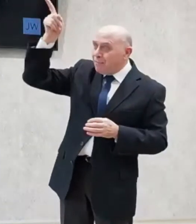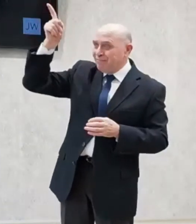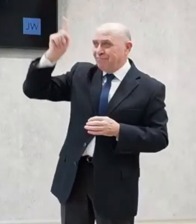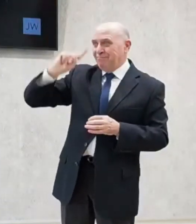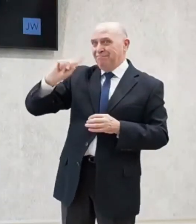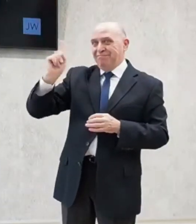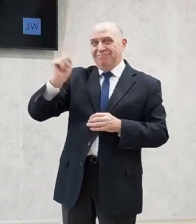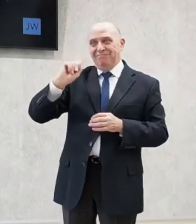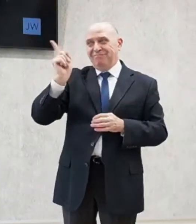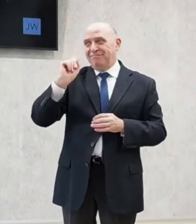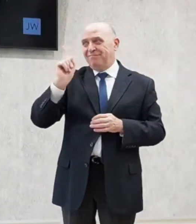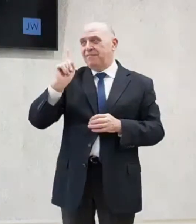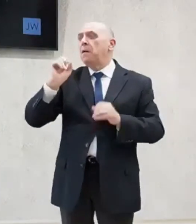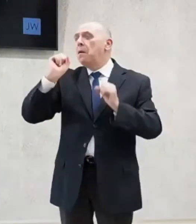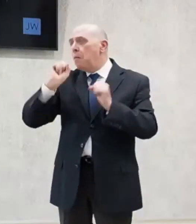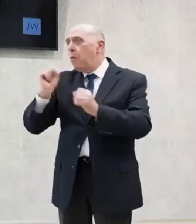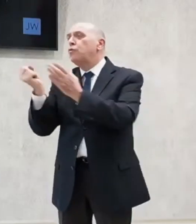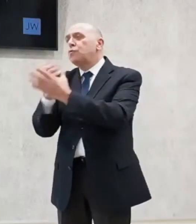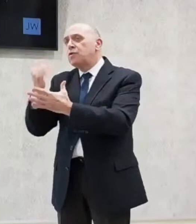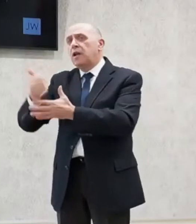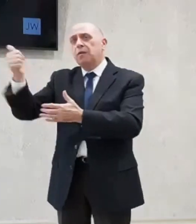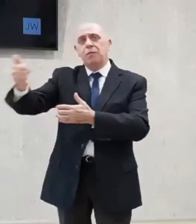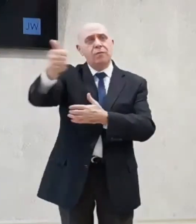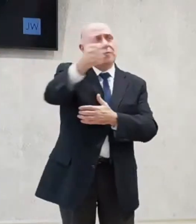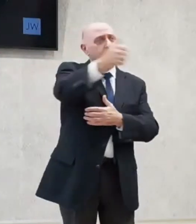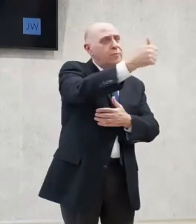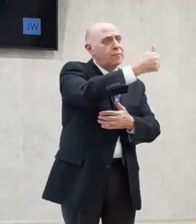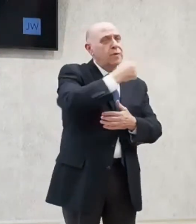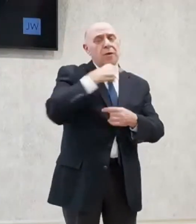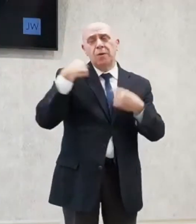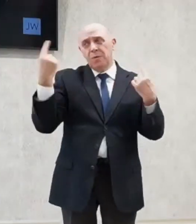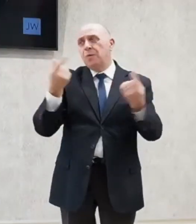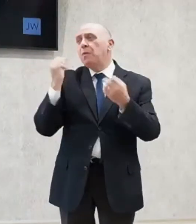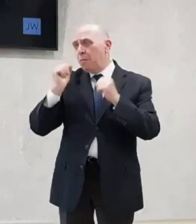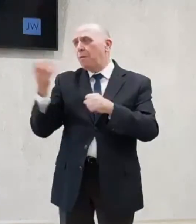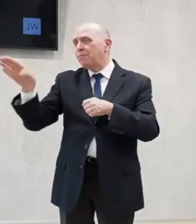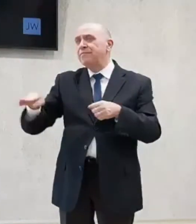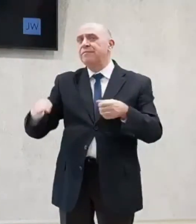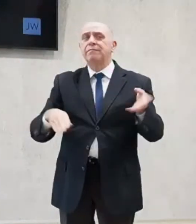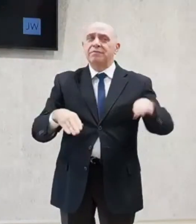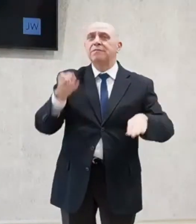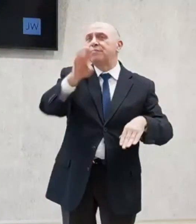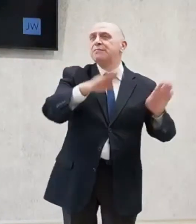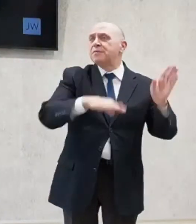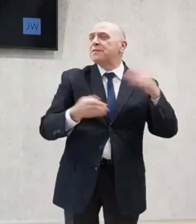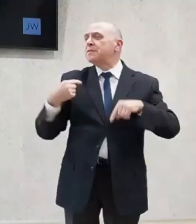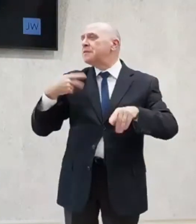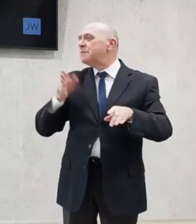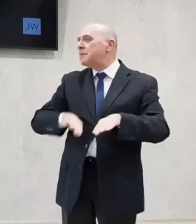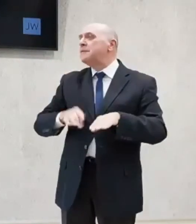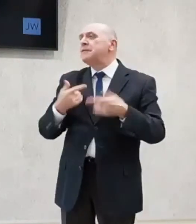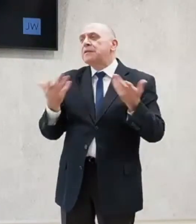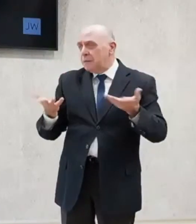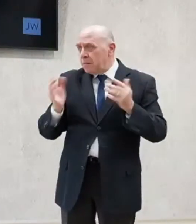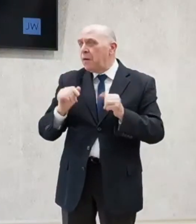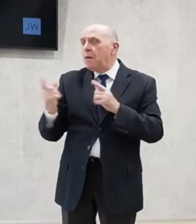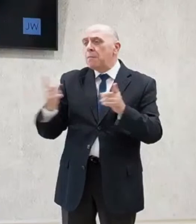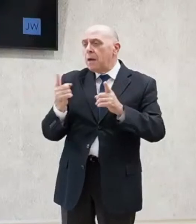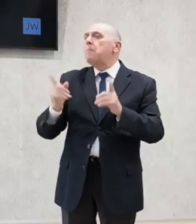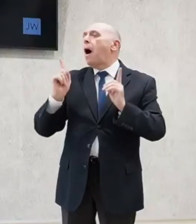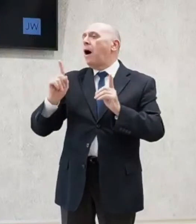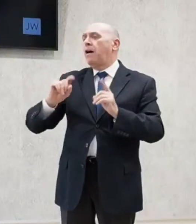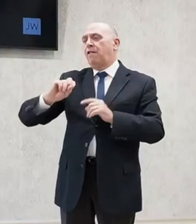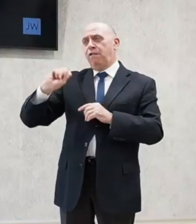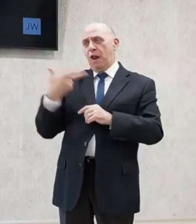in ogni momento ognuno di noi Perciò a conferma che la vita può essere veramente un momento che passa